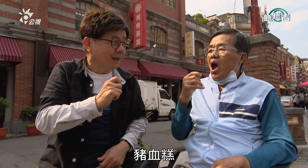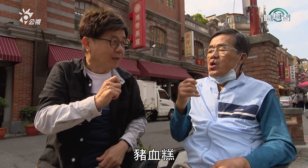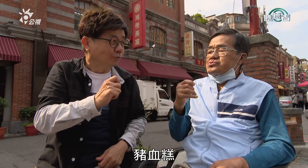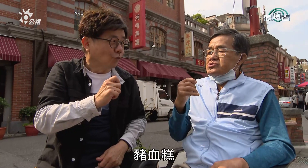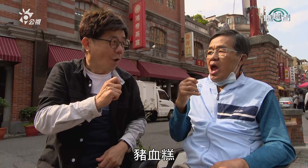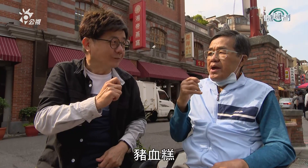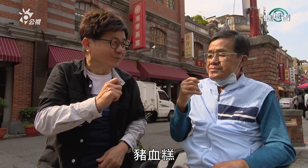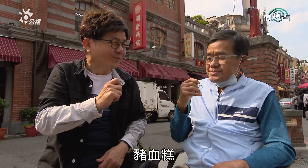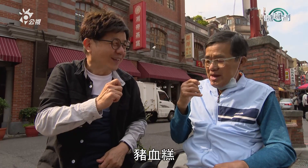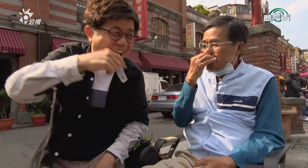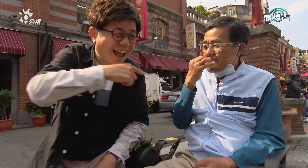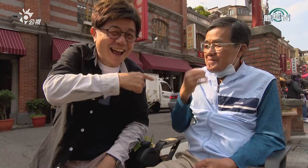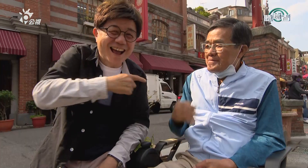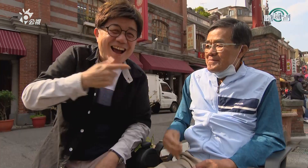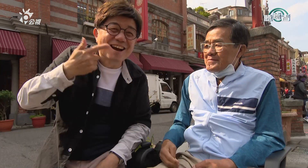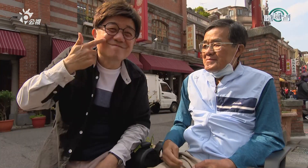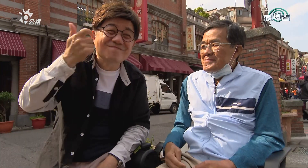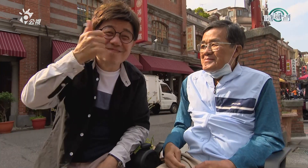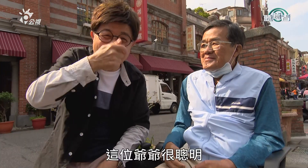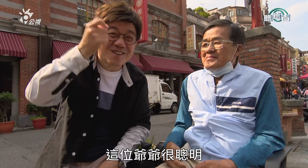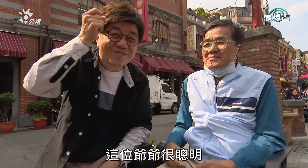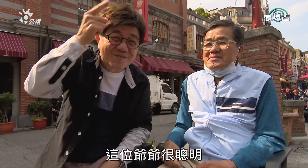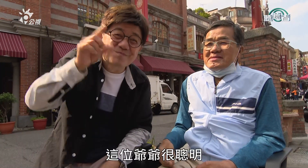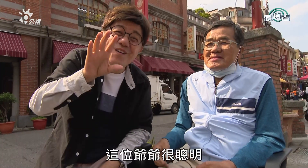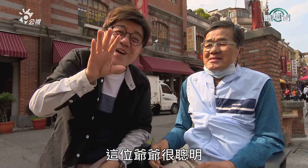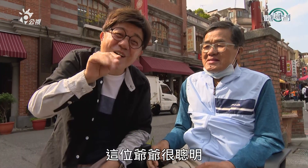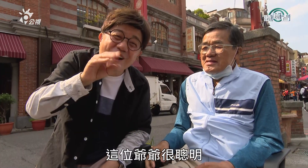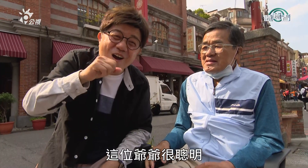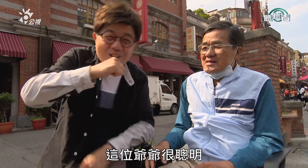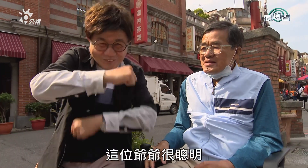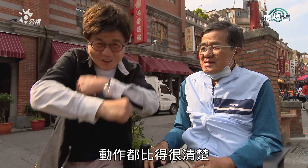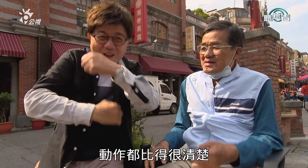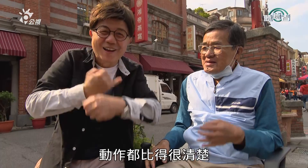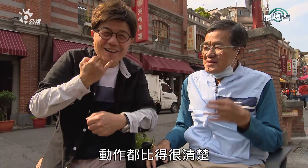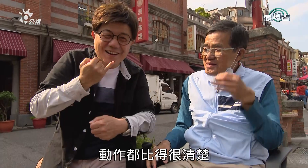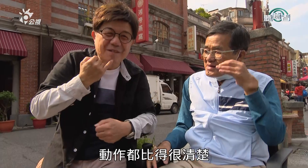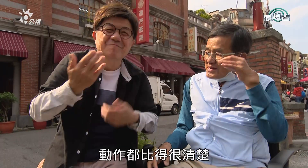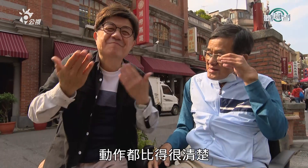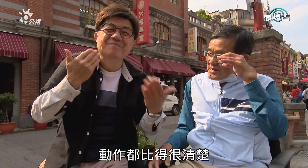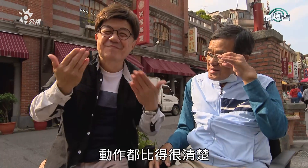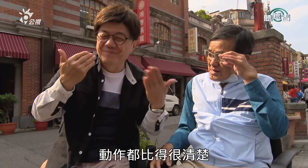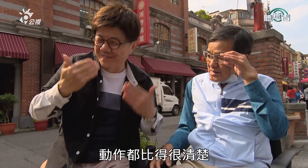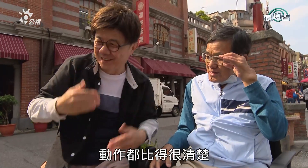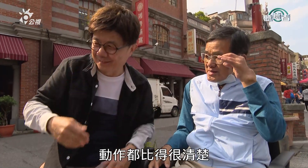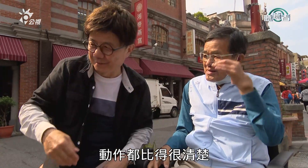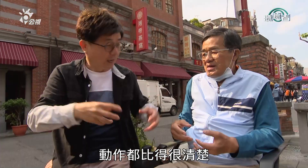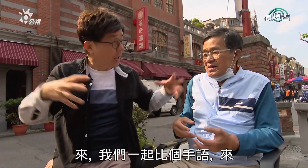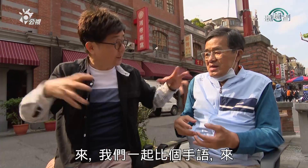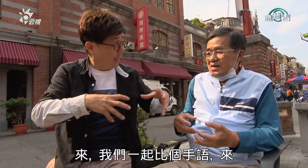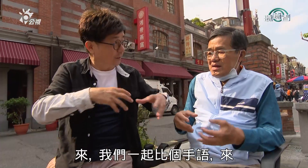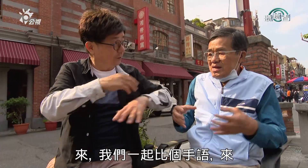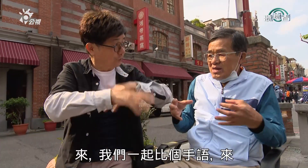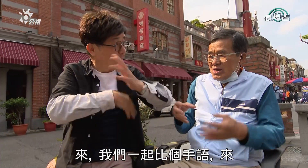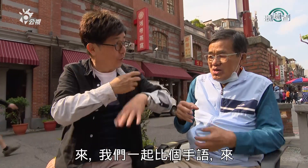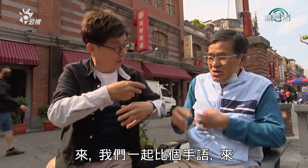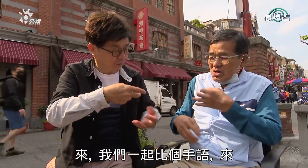猪血糕啊，哎，这位爷爷很聪明啊，动作都比得很清楚。来，我们一起比个手语，